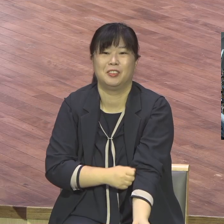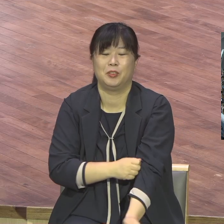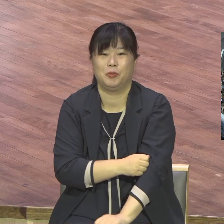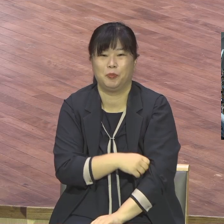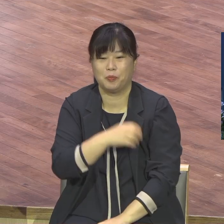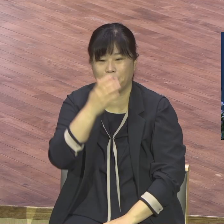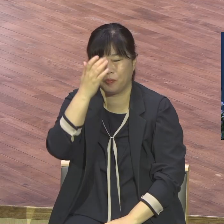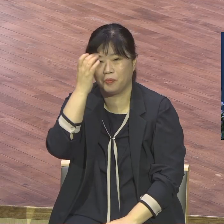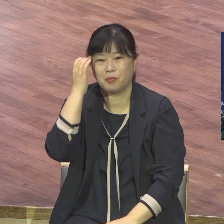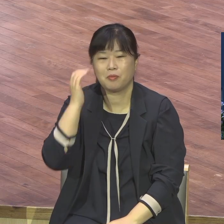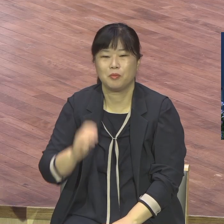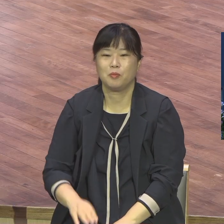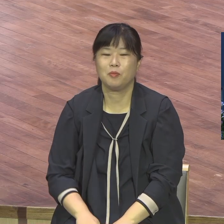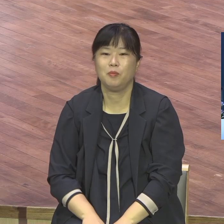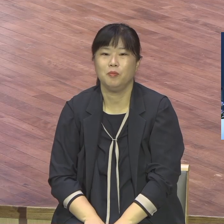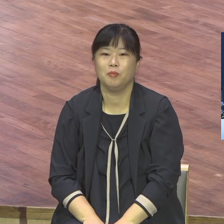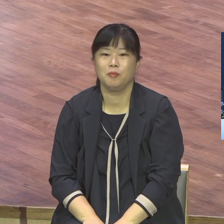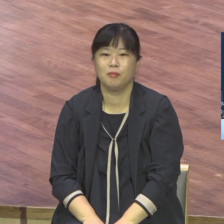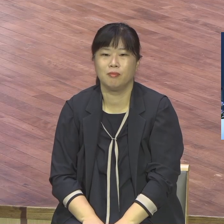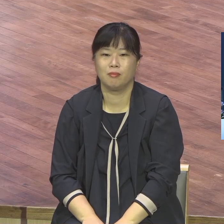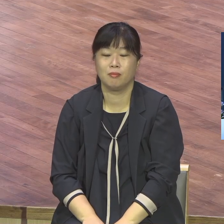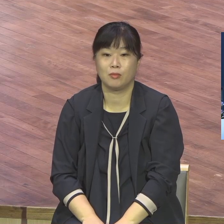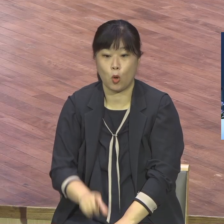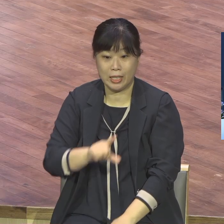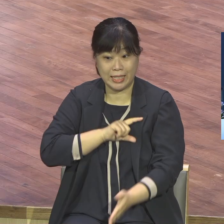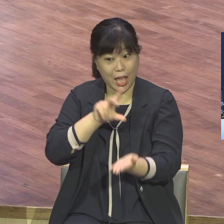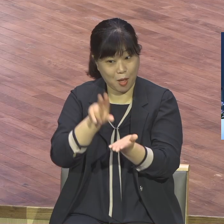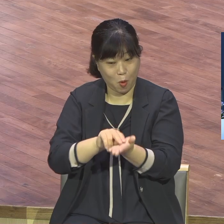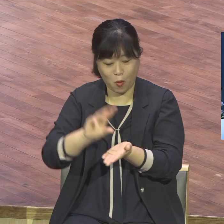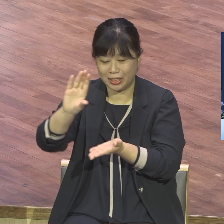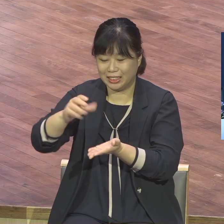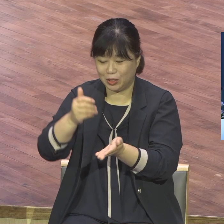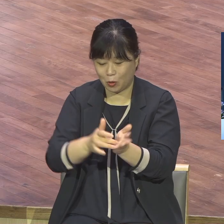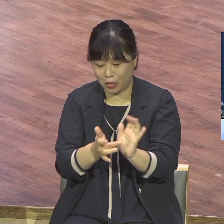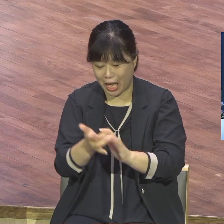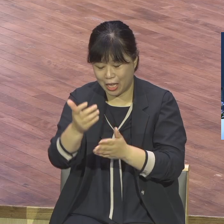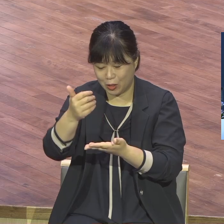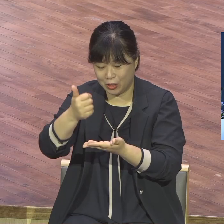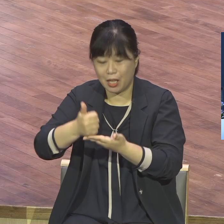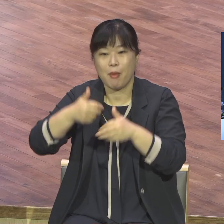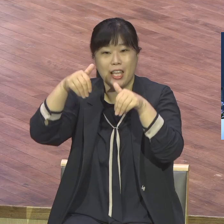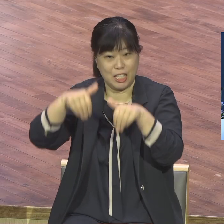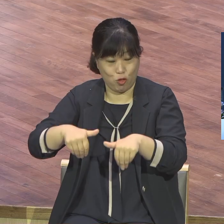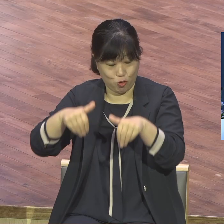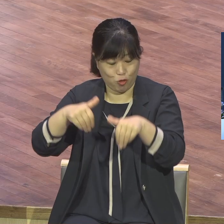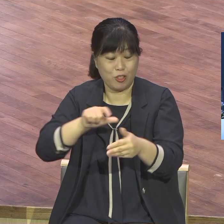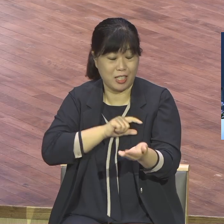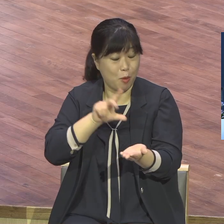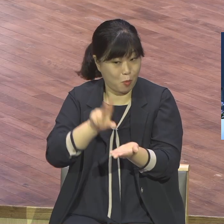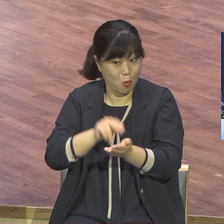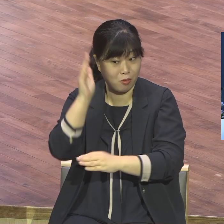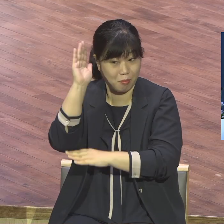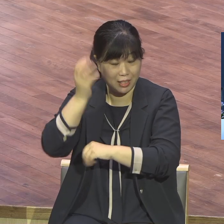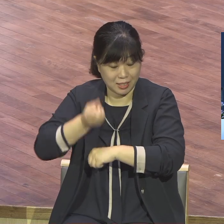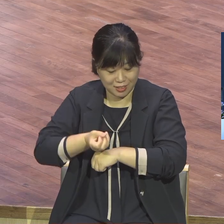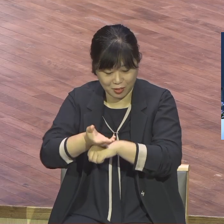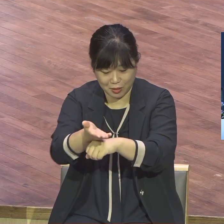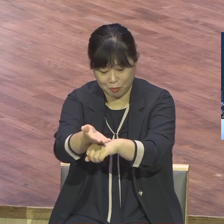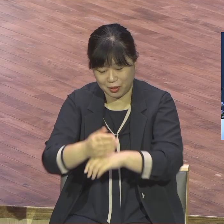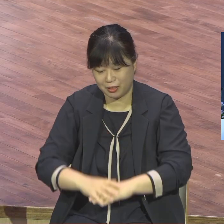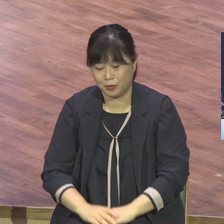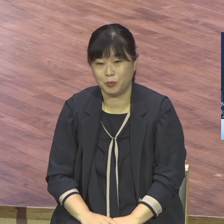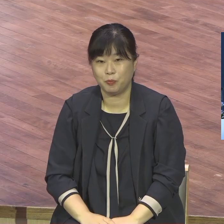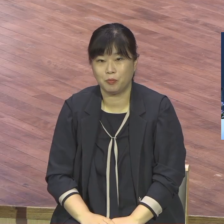이들은 말씀 가지고 그리스도 예수의 일꾼이라는 제목으로 말씀을 드립니다. 우리가